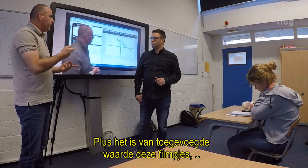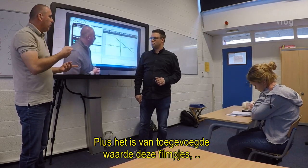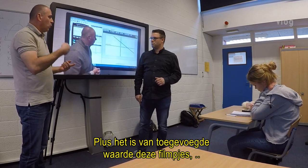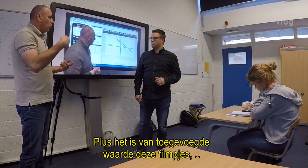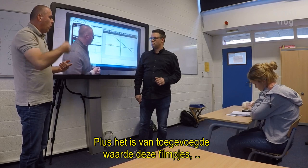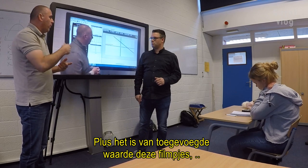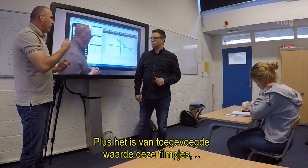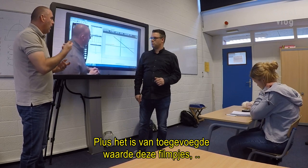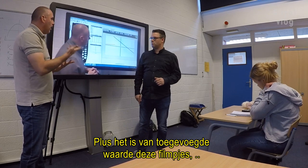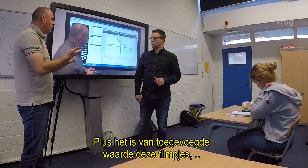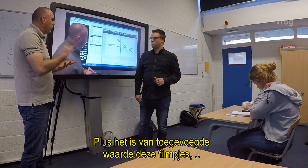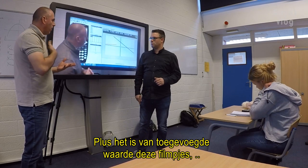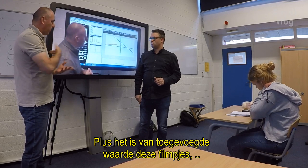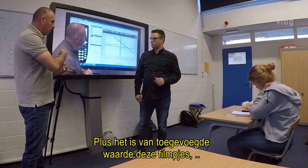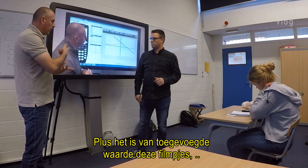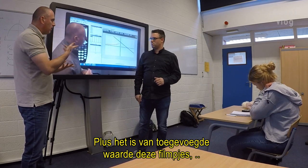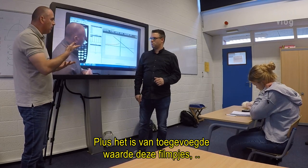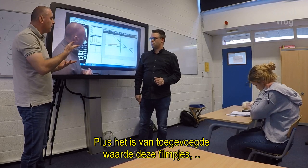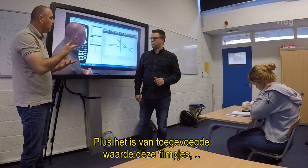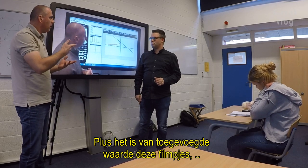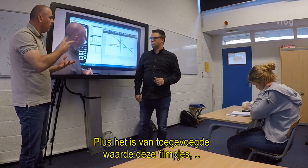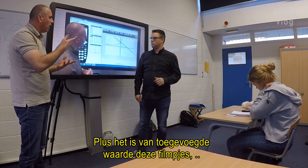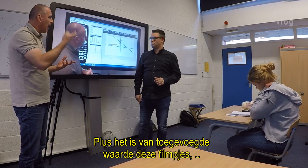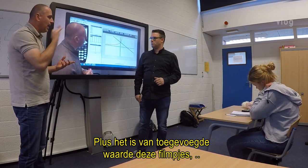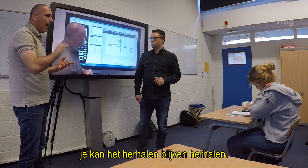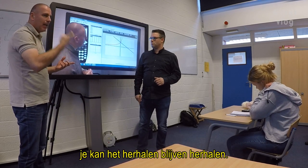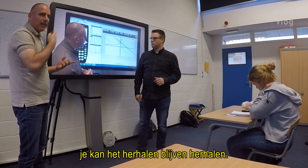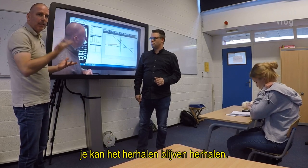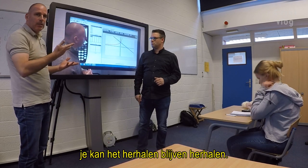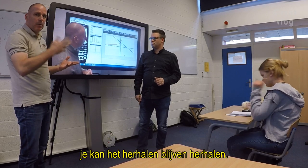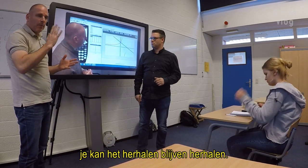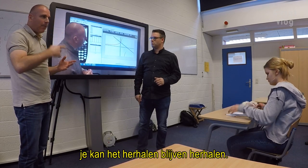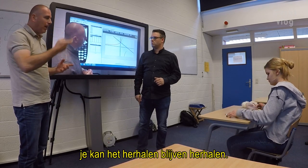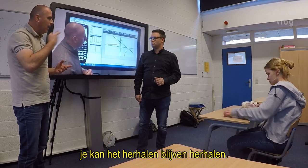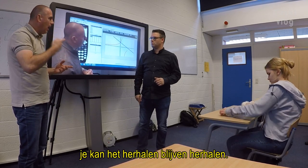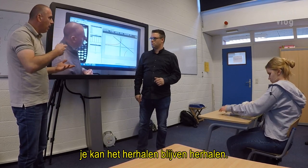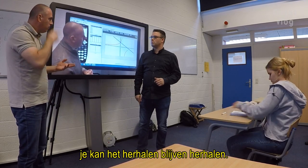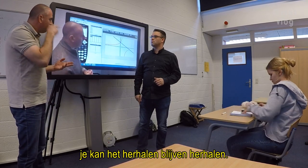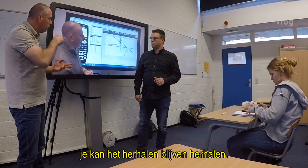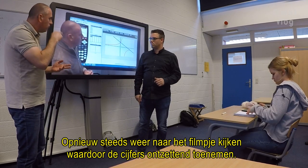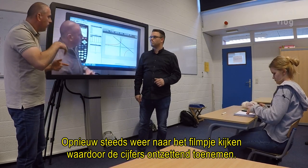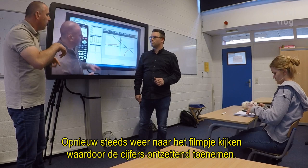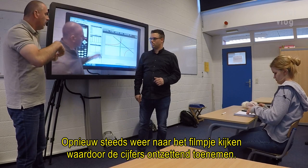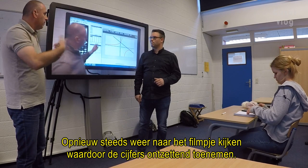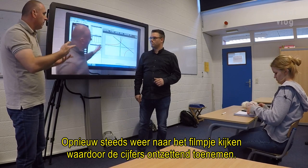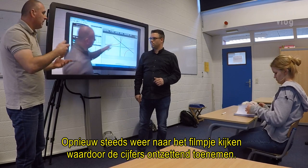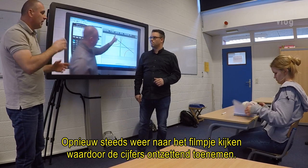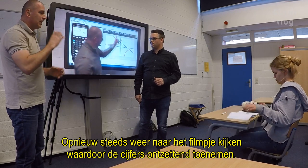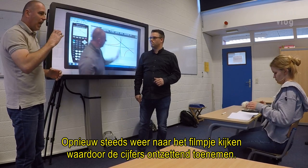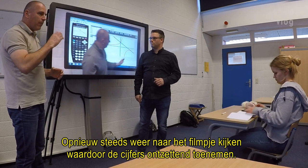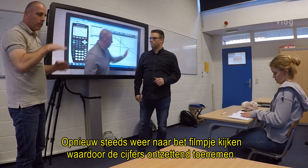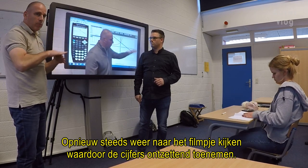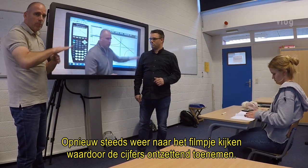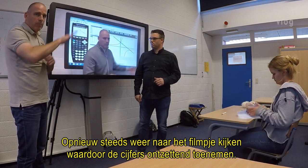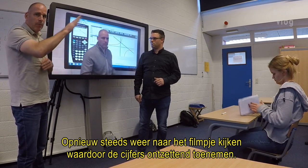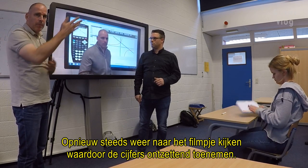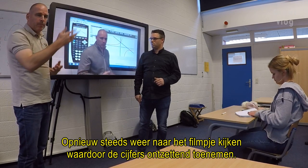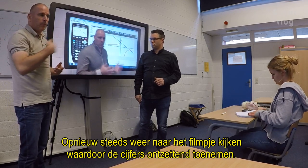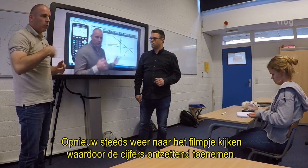Plus, het is van toegevoegde waarde, deze filmpjes. Je kan het herhalen, blijven herhalen, opnieuw steeds naar het filmpje kijken, waardoor de cijfers